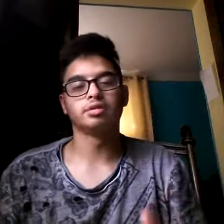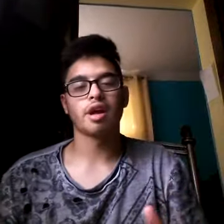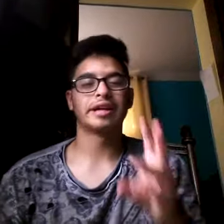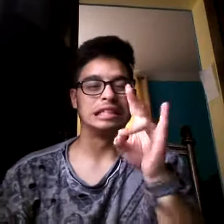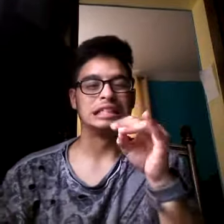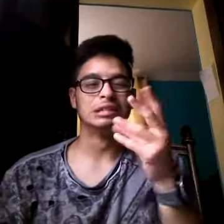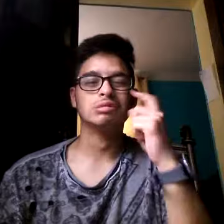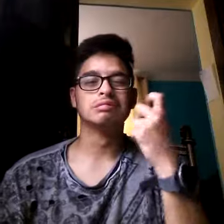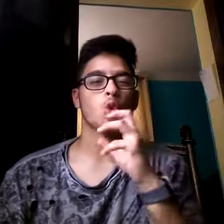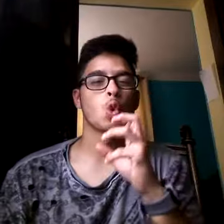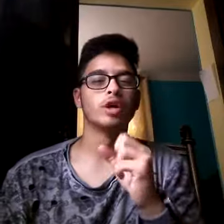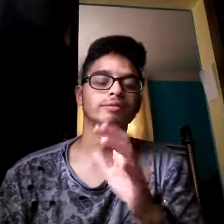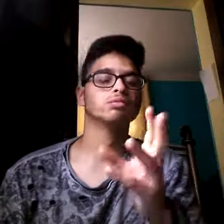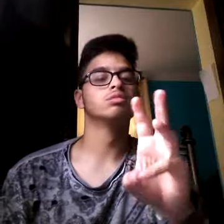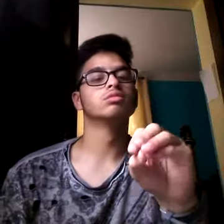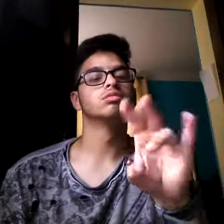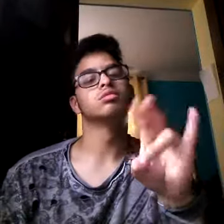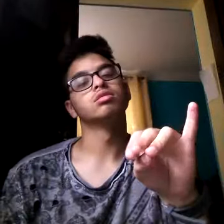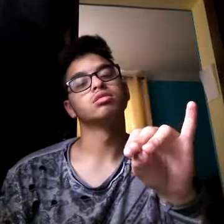sociales la angustia que vivía durante